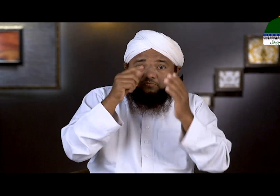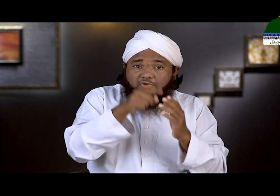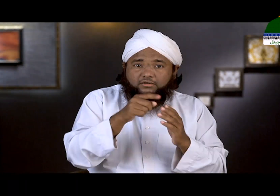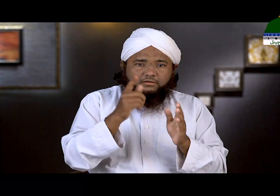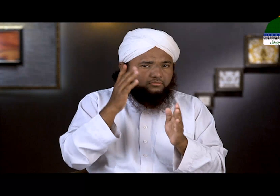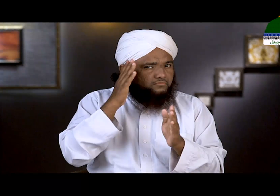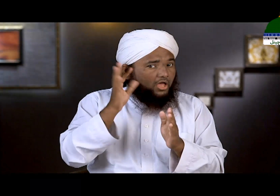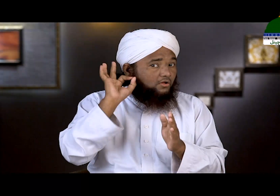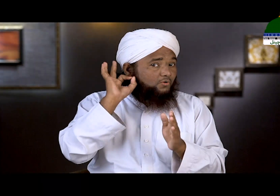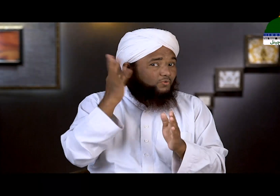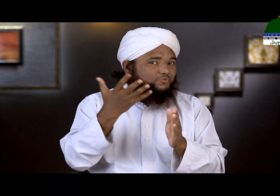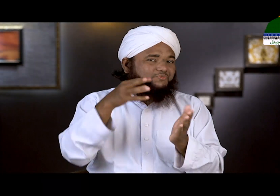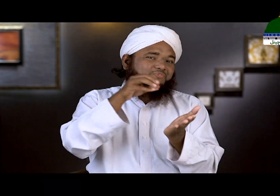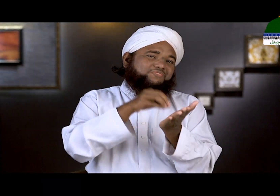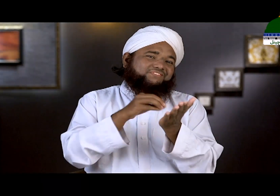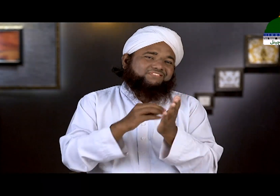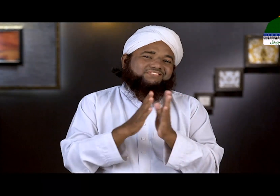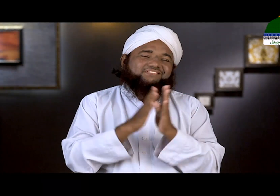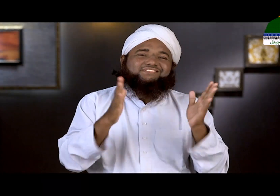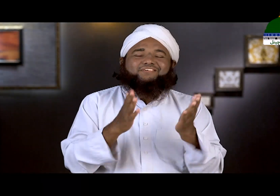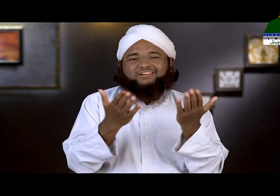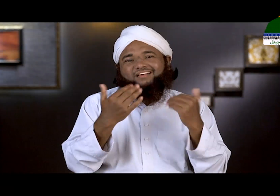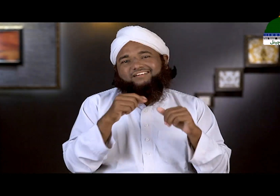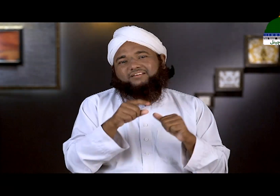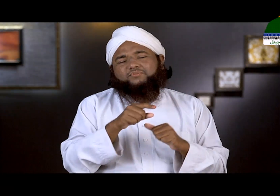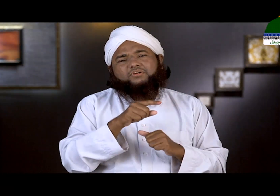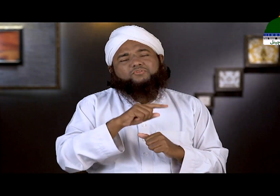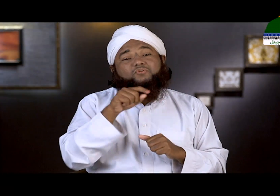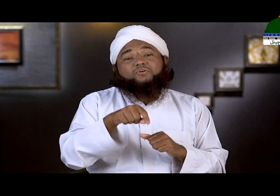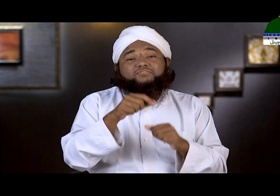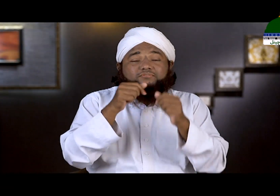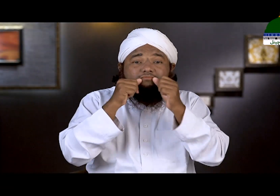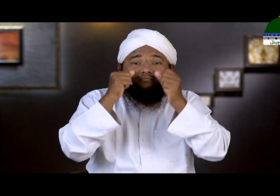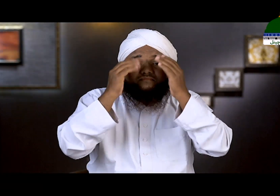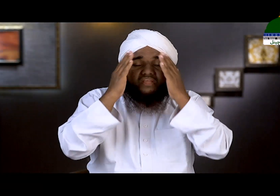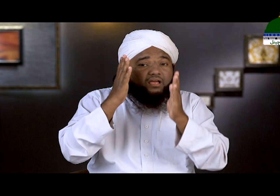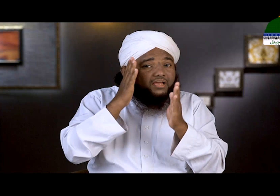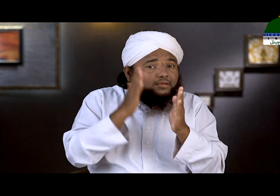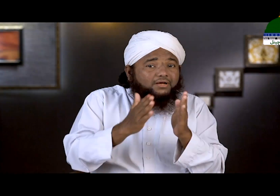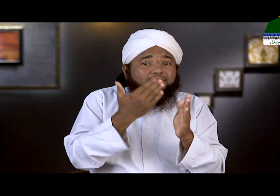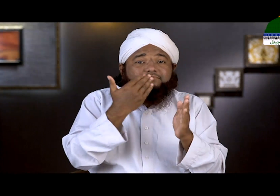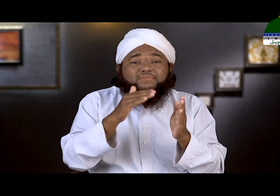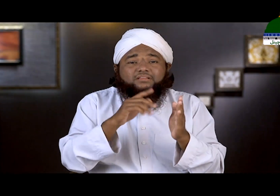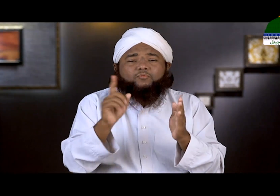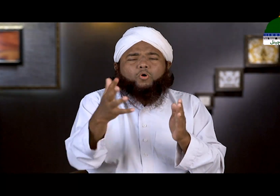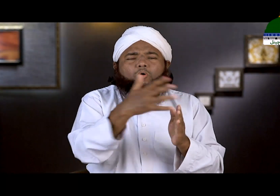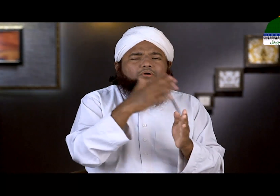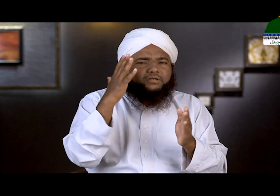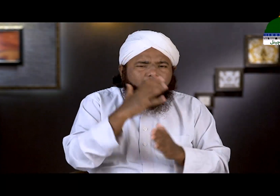اللہ پاک نے اس کا حکم بھی دیگر تمام عبادات کی نسبت منفرد انداز میں دیا۔